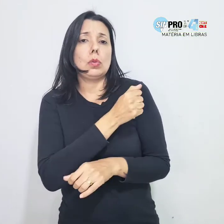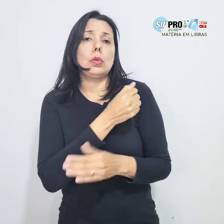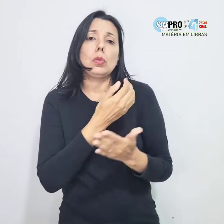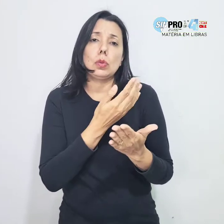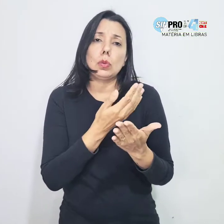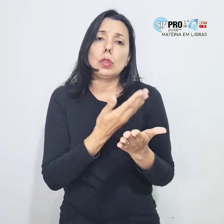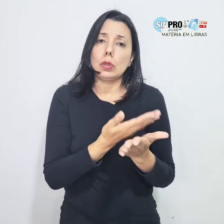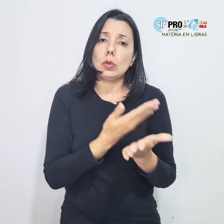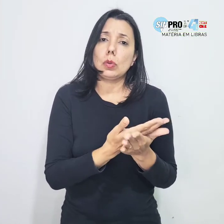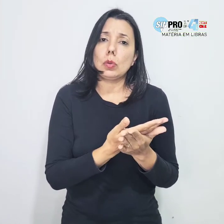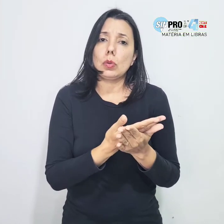na mesma direção.